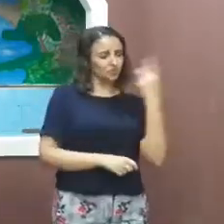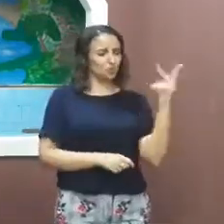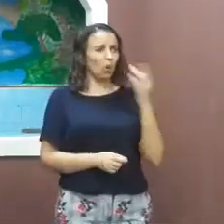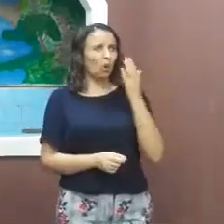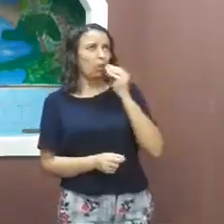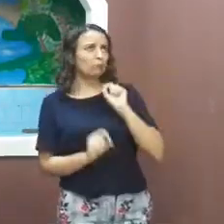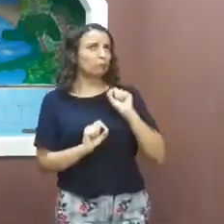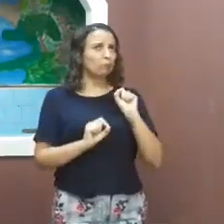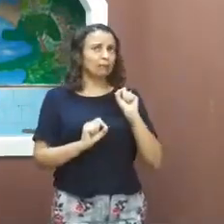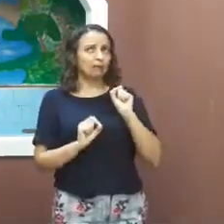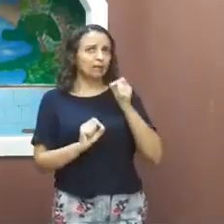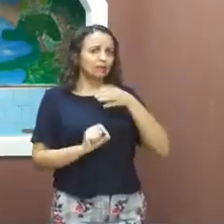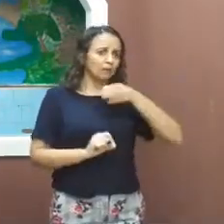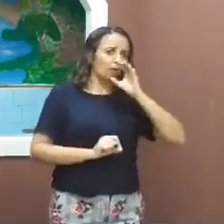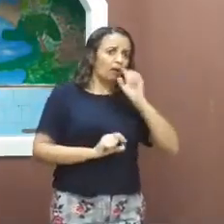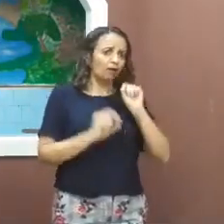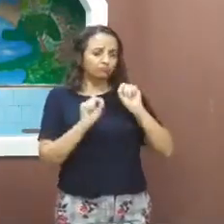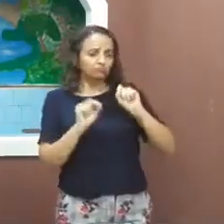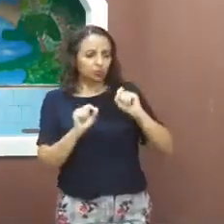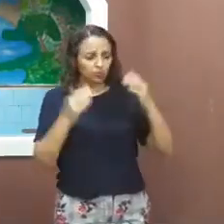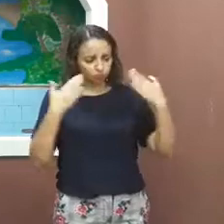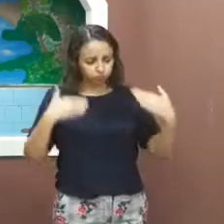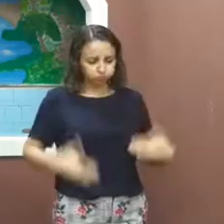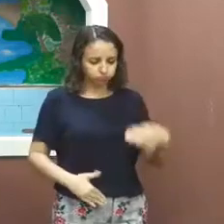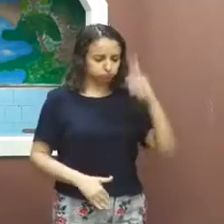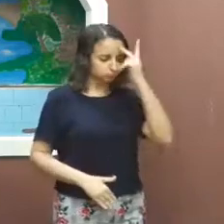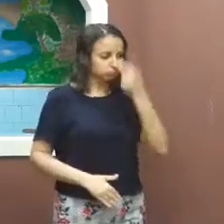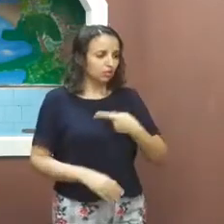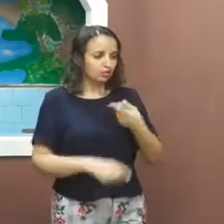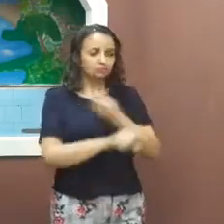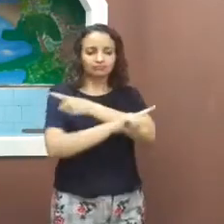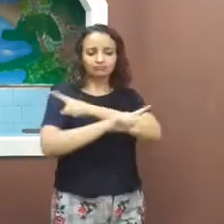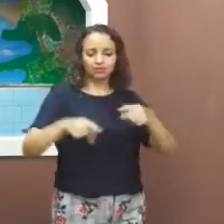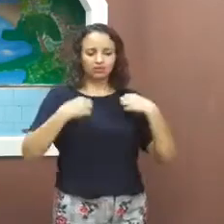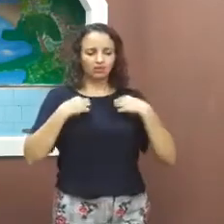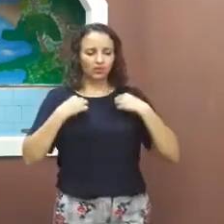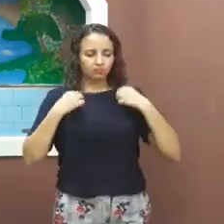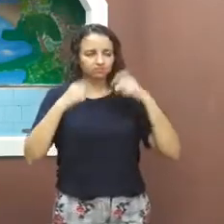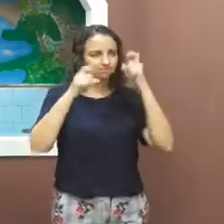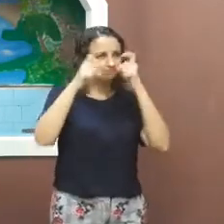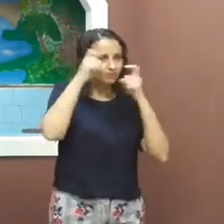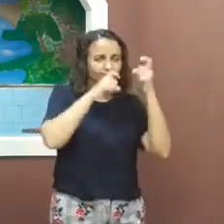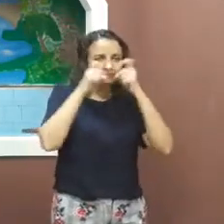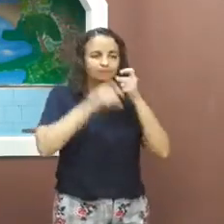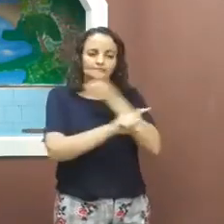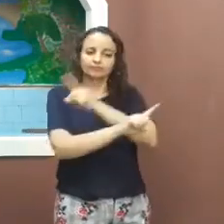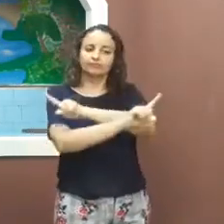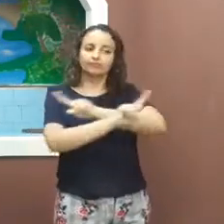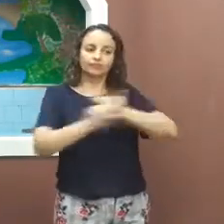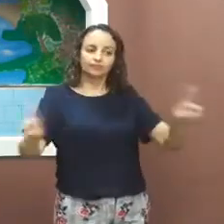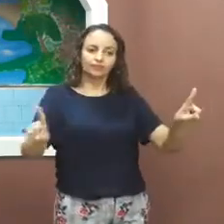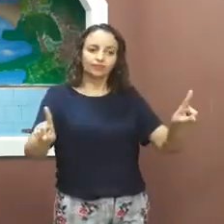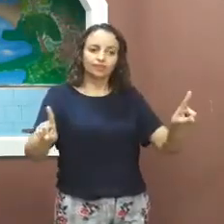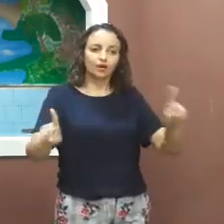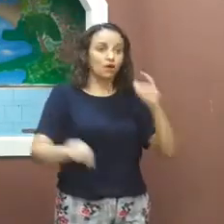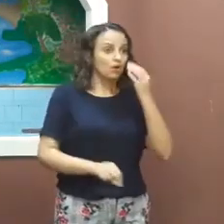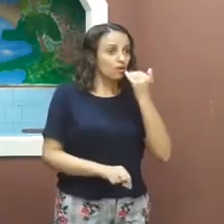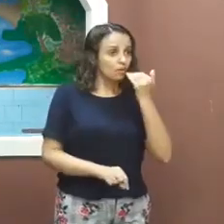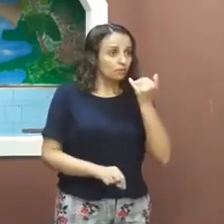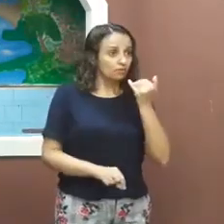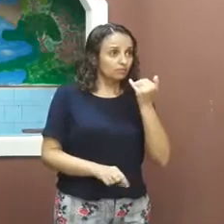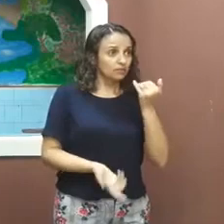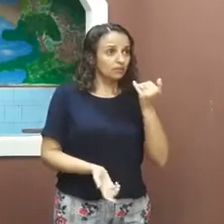ou beber, nem com seus próprios corpos, quanto ao que vestir. Não é a vida mais importante do que a comida, e o